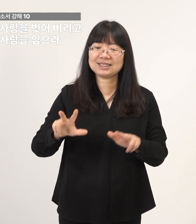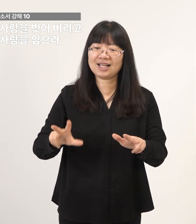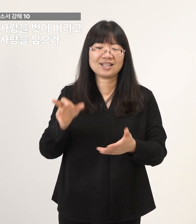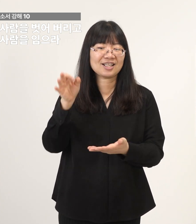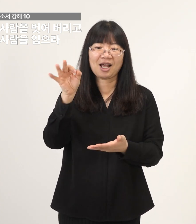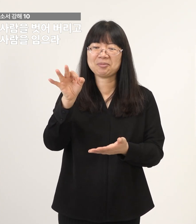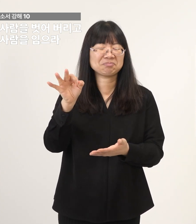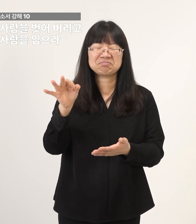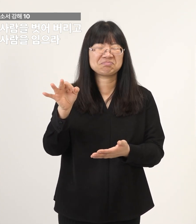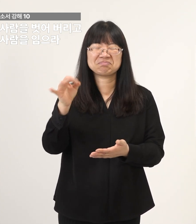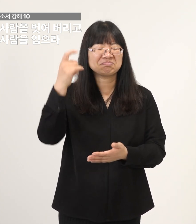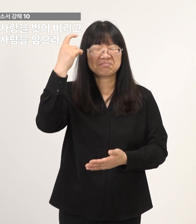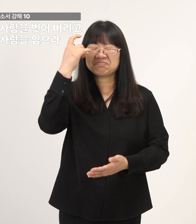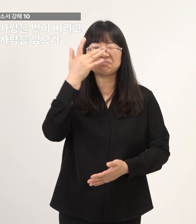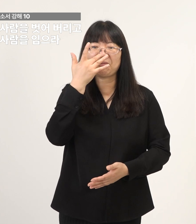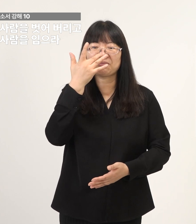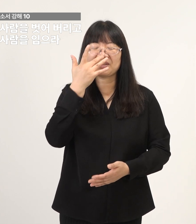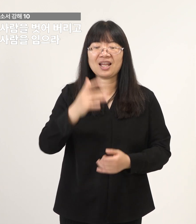값없다.